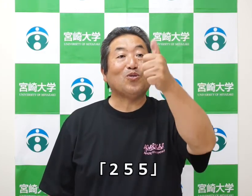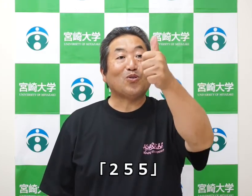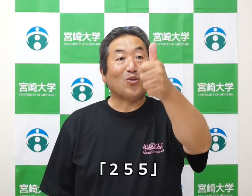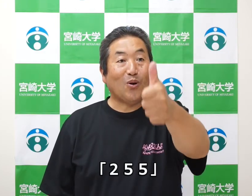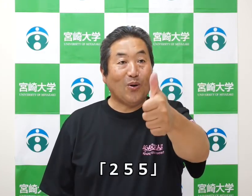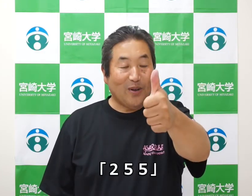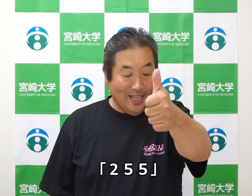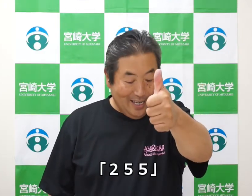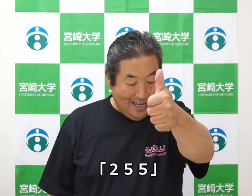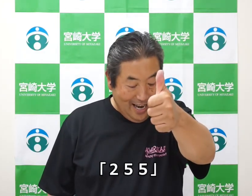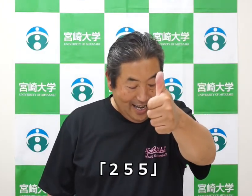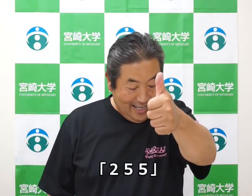255、はい、次、